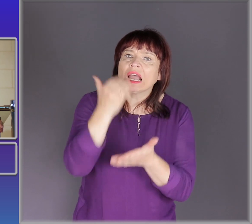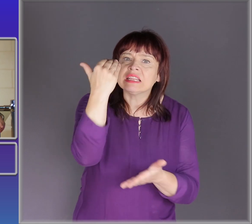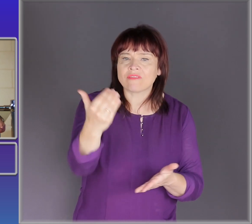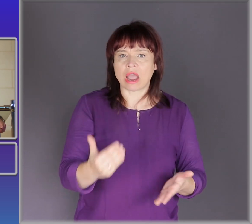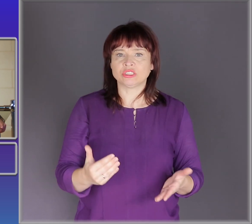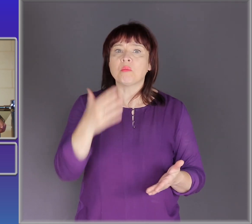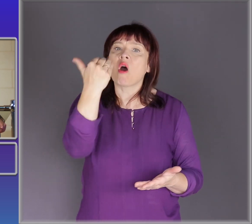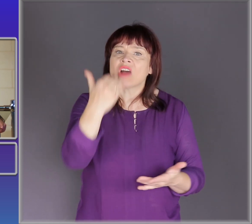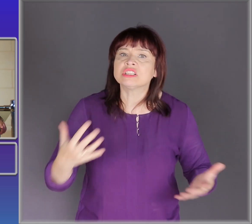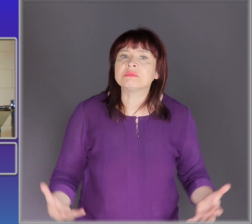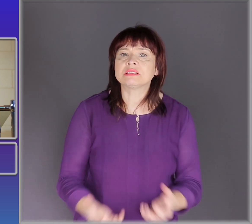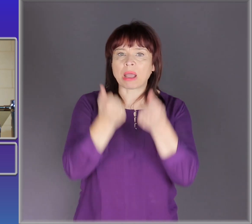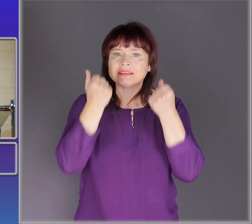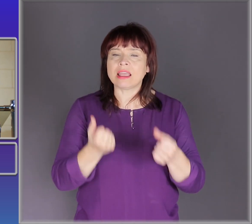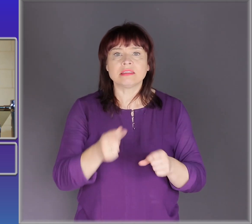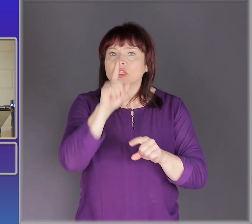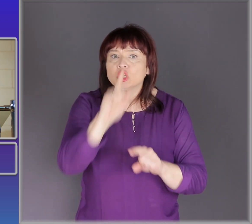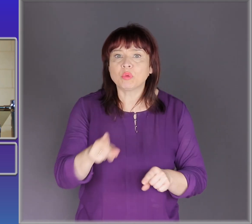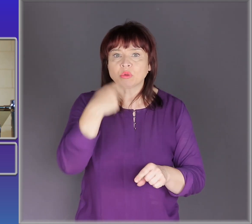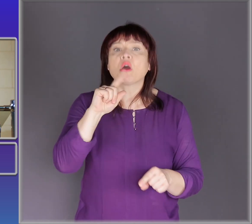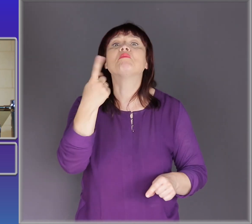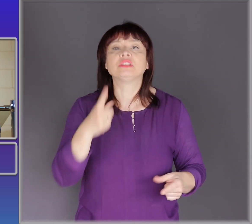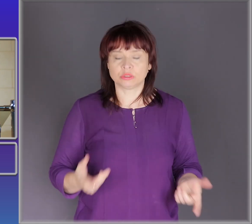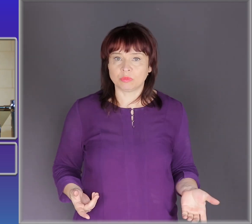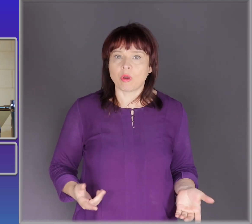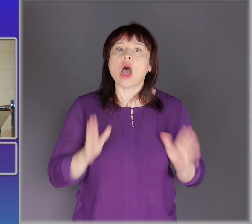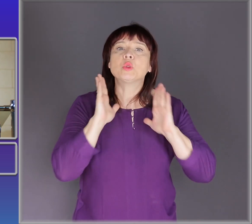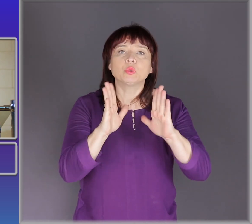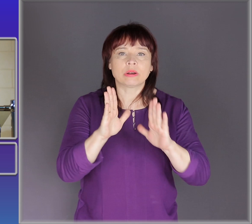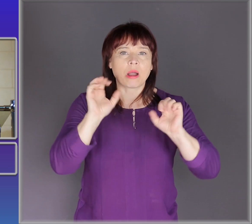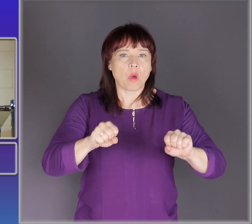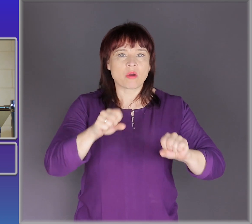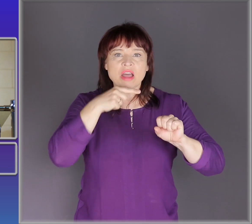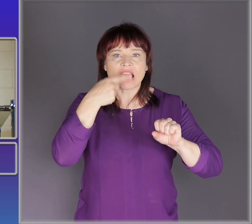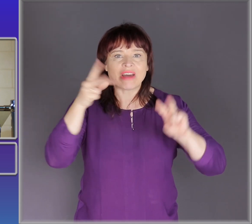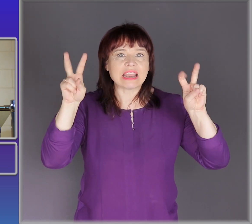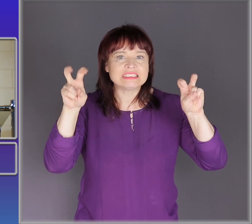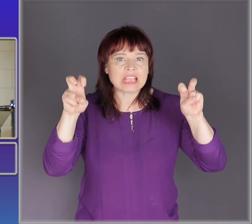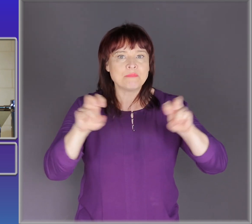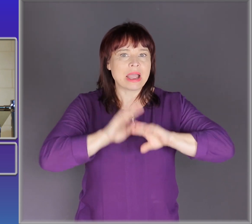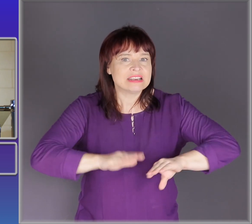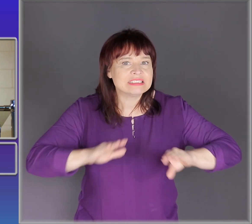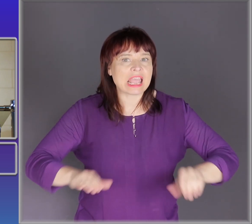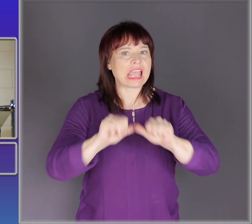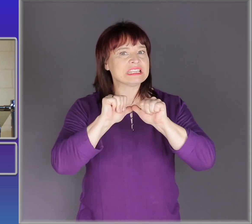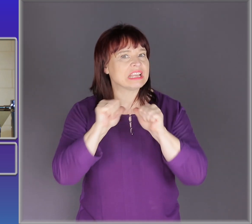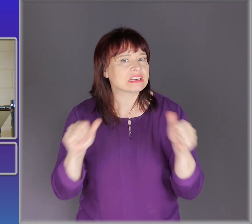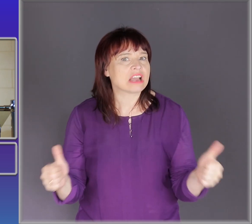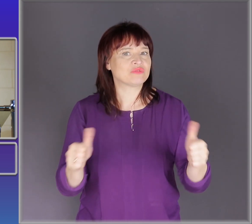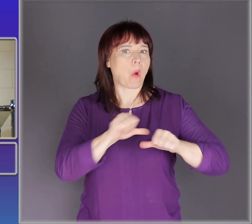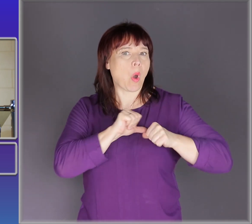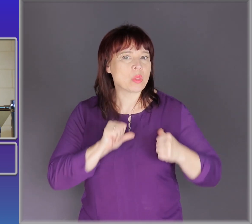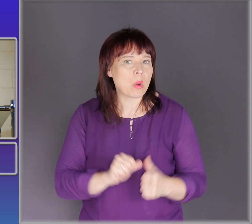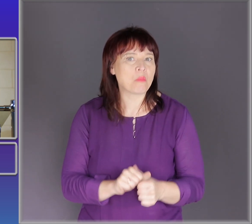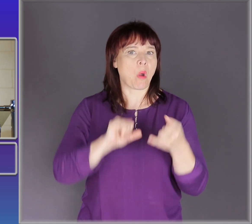служении почему они будут говорить о разводе о деньгах от семьи одеть их о вашей смерти конечно же но не